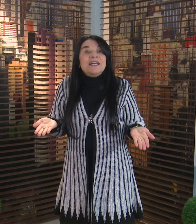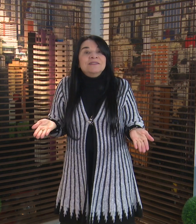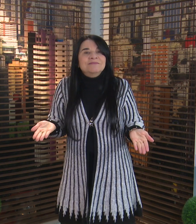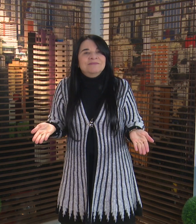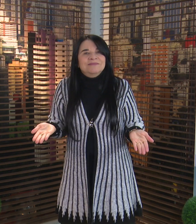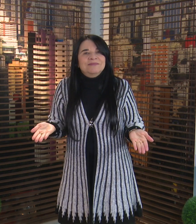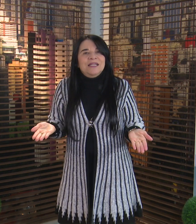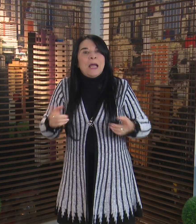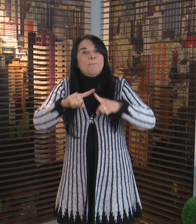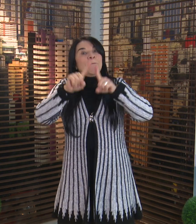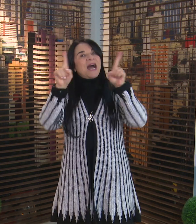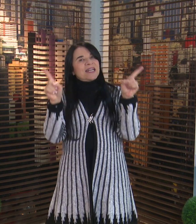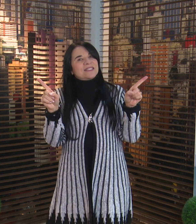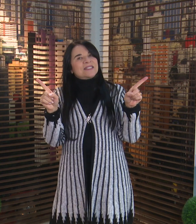obedecer. Mas